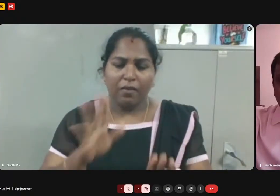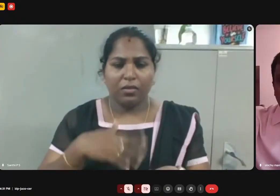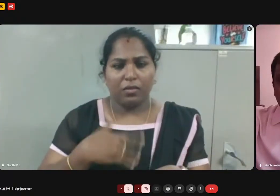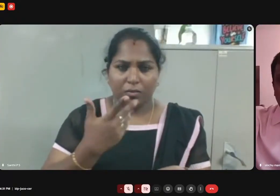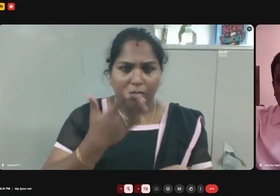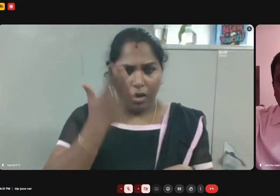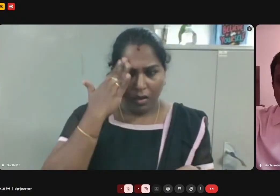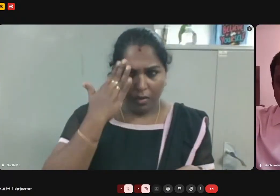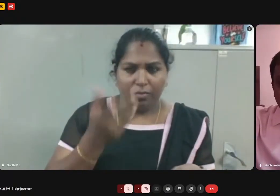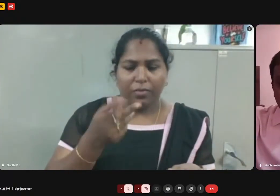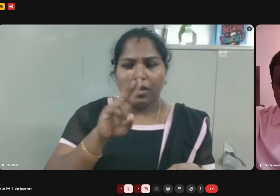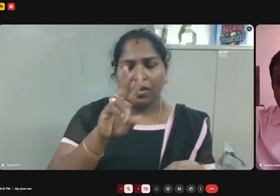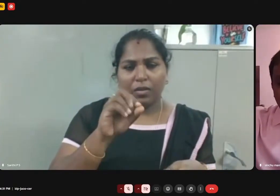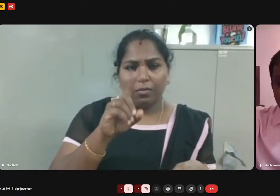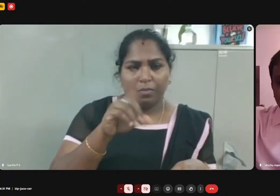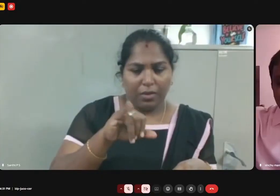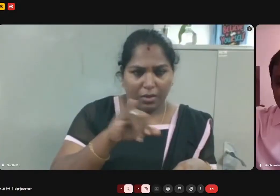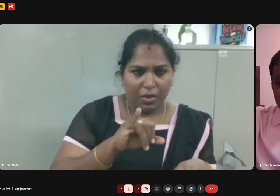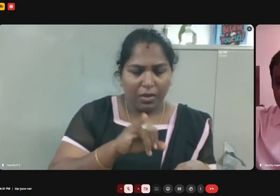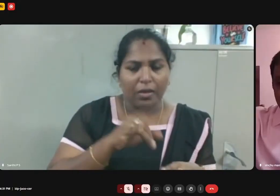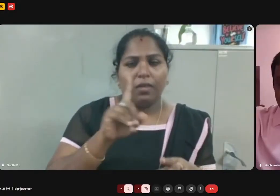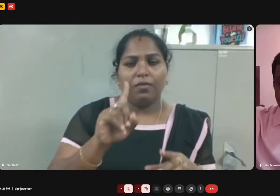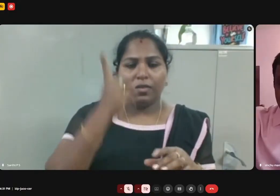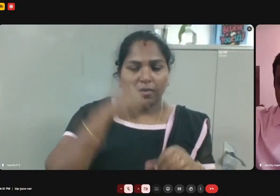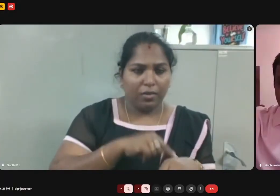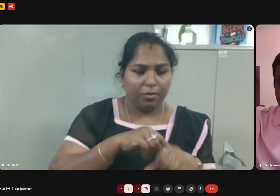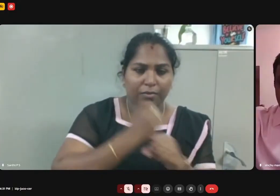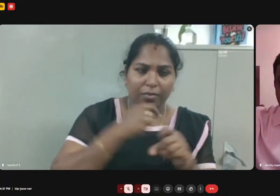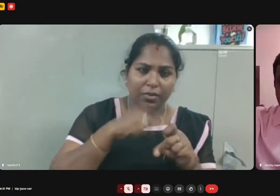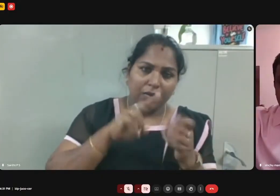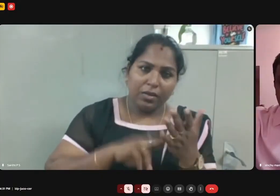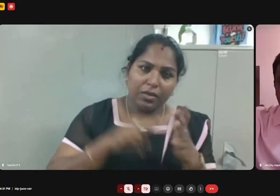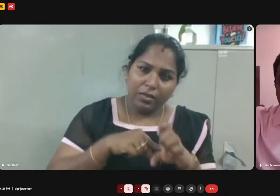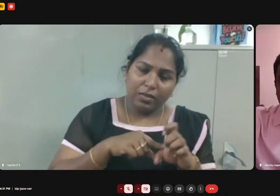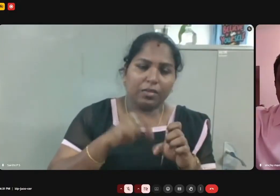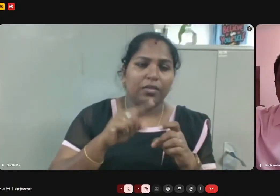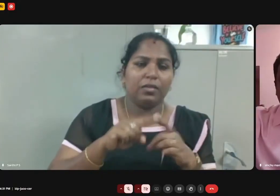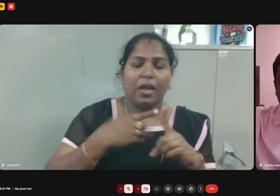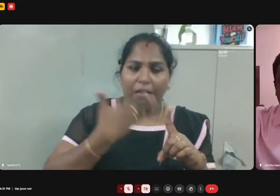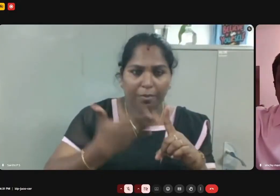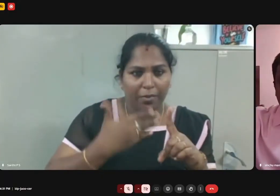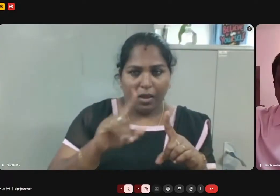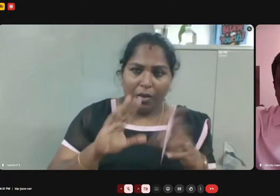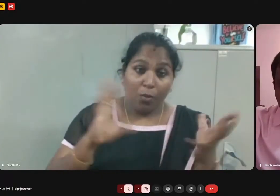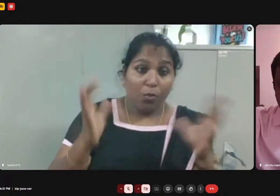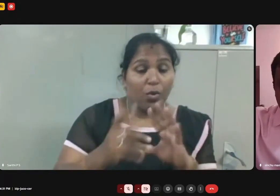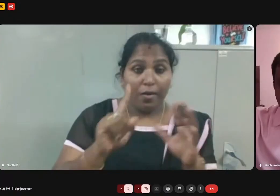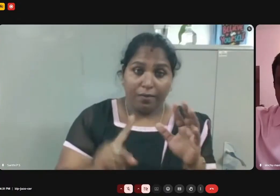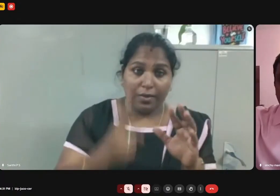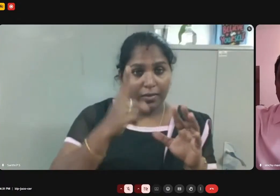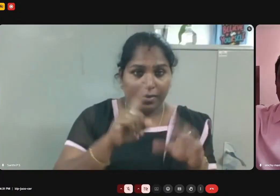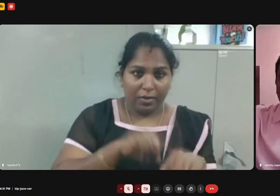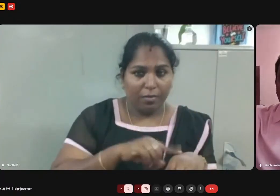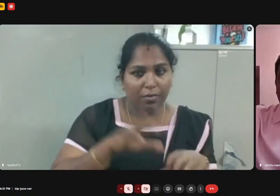നമ്മുടെ 2016 ആണ് ആദ്യമായിട്ട് ഈ അസുഖത്തിന് ജീൻ തെറാപ്പി ലോകത്ത് ആദ്യമായിട്ട് അക്സെപ്റ്റ്